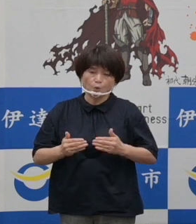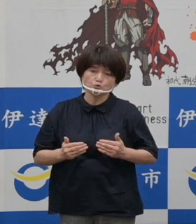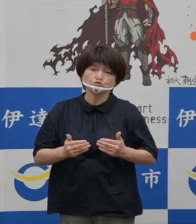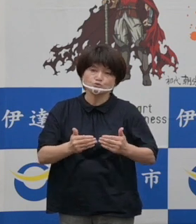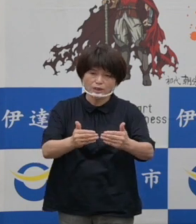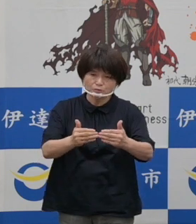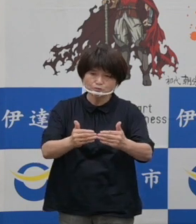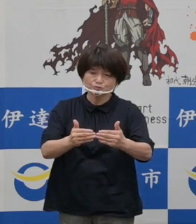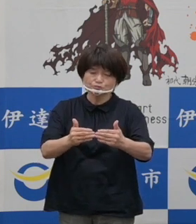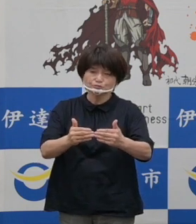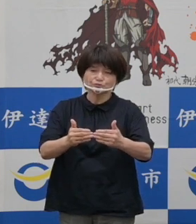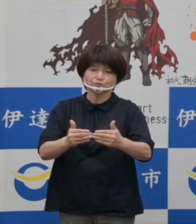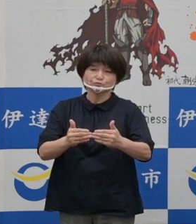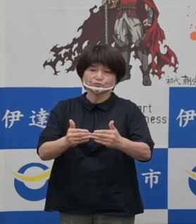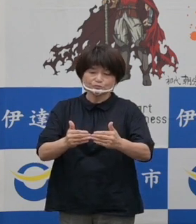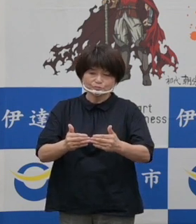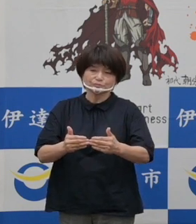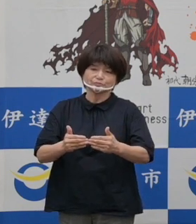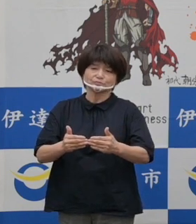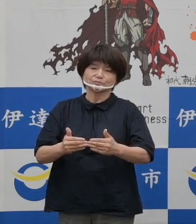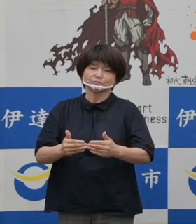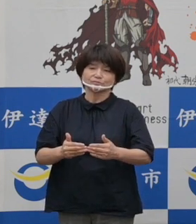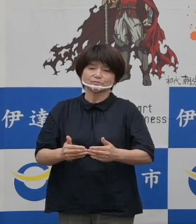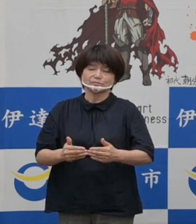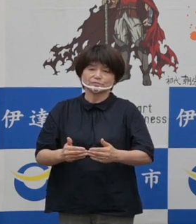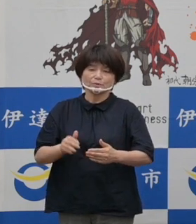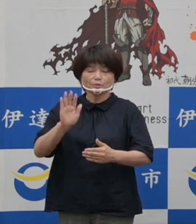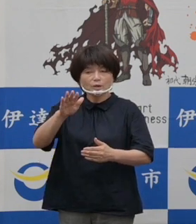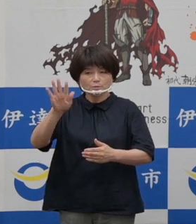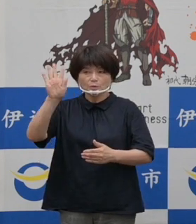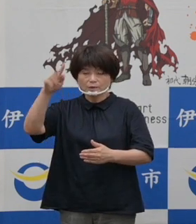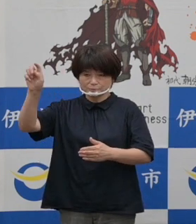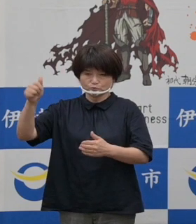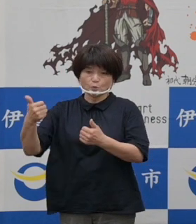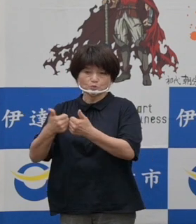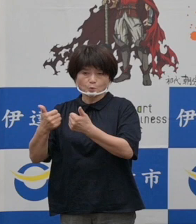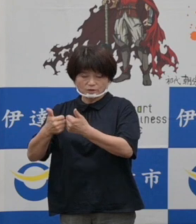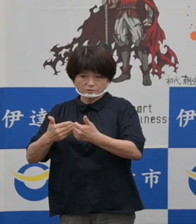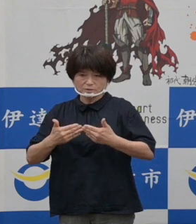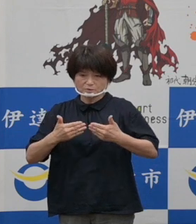まあ、それは県とお話し合いしなとしても進めていくというところです。